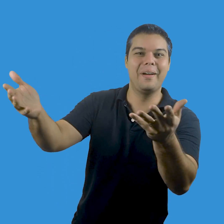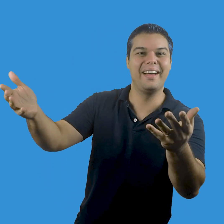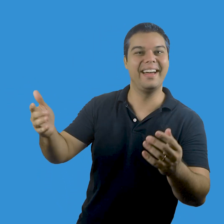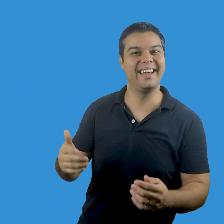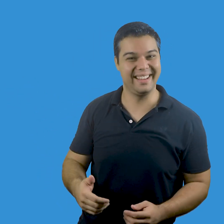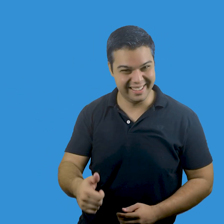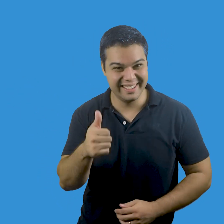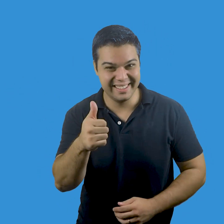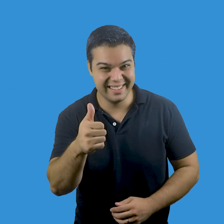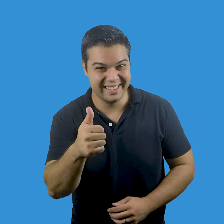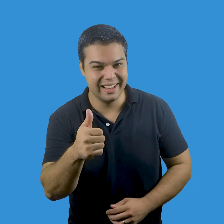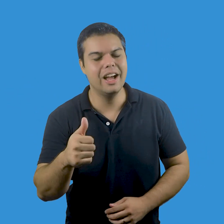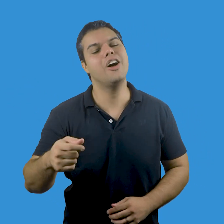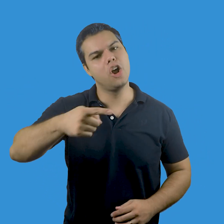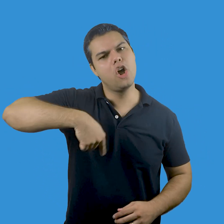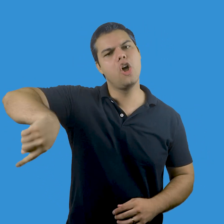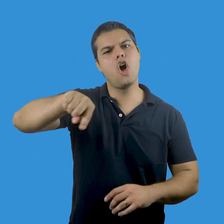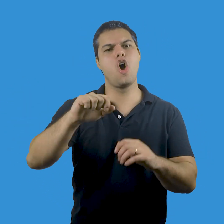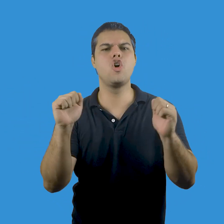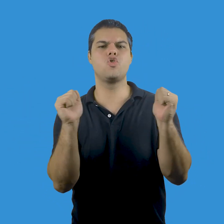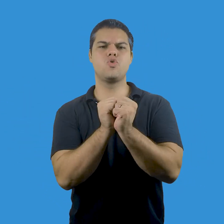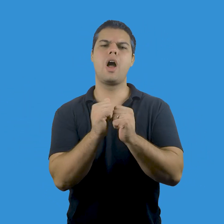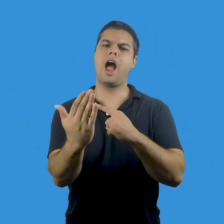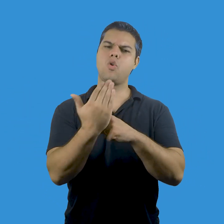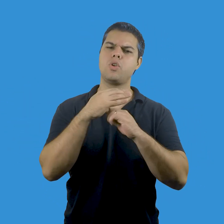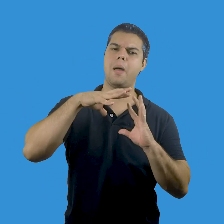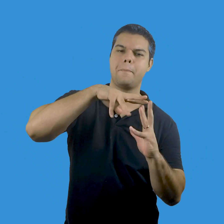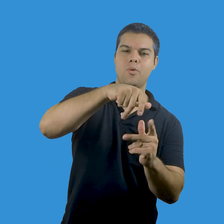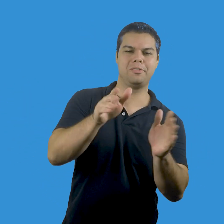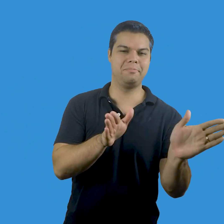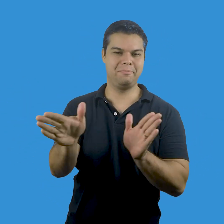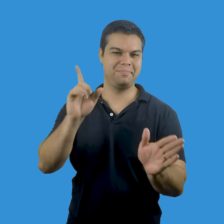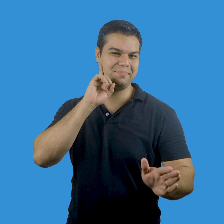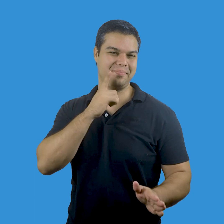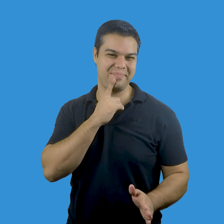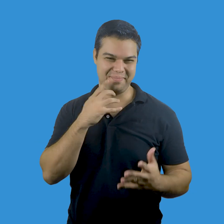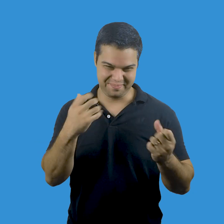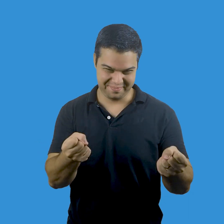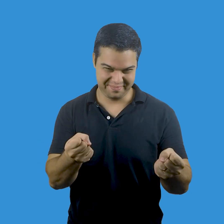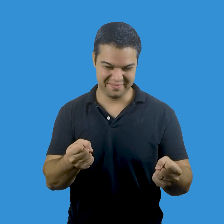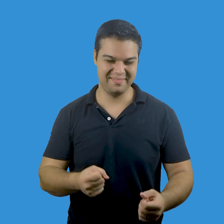generosidade em compartilhar. Vamos fazer juntos esse mundo mais acessível aos surdos?